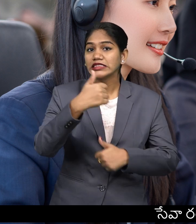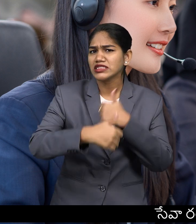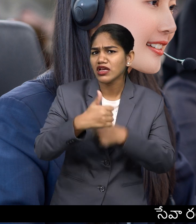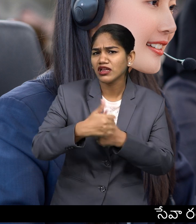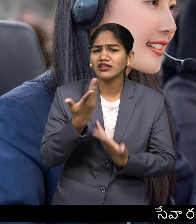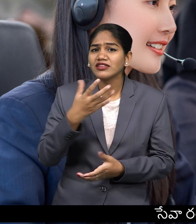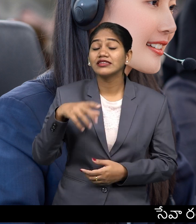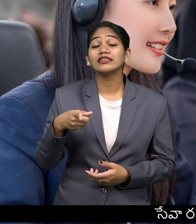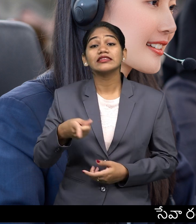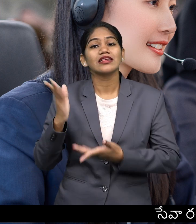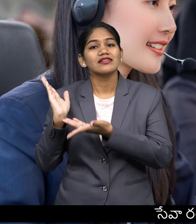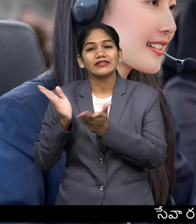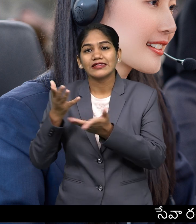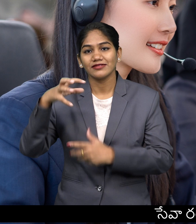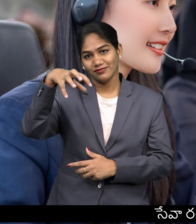సేవారంగం యొక్క సవాళ్లు,